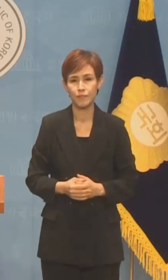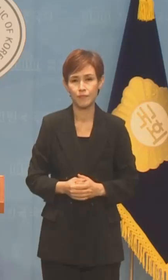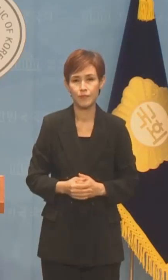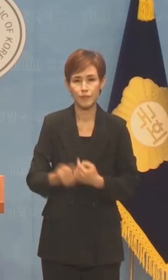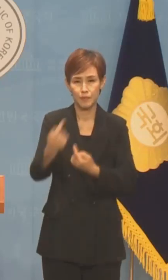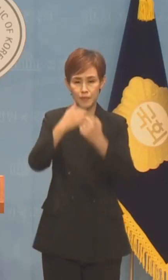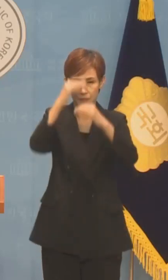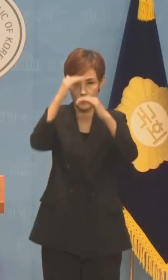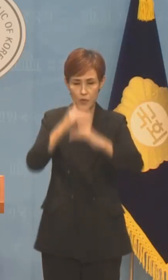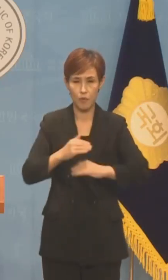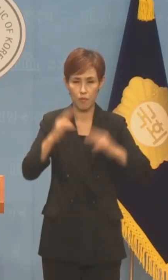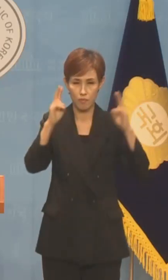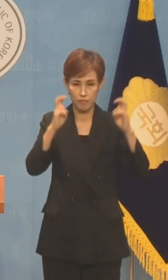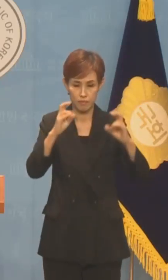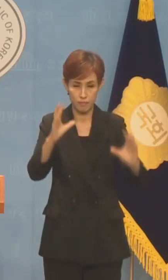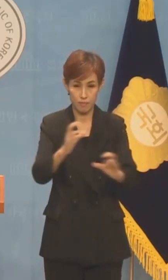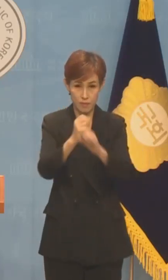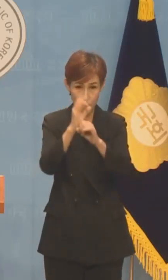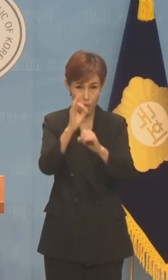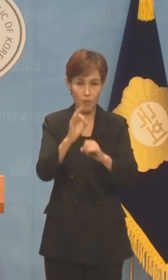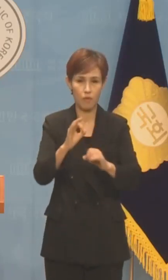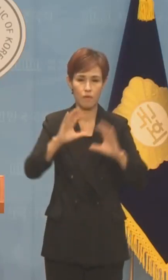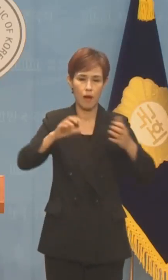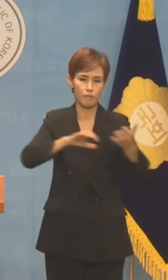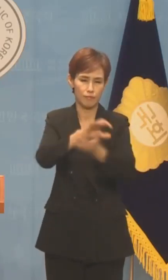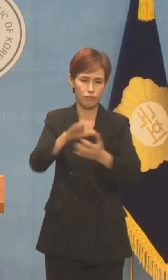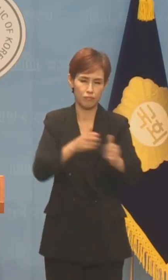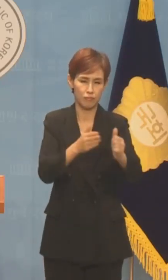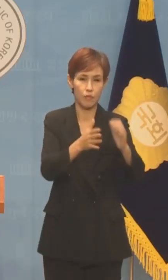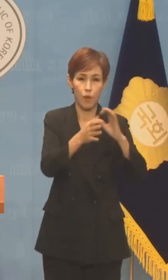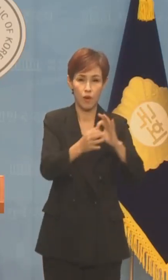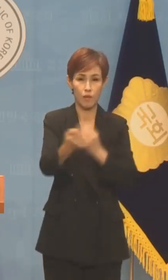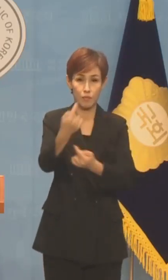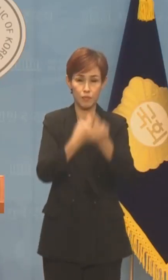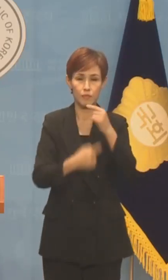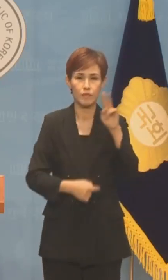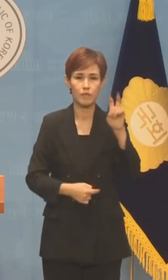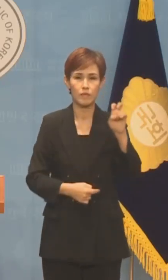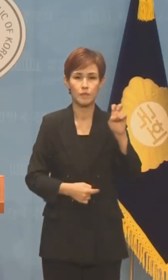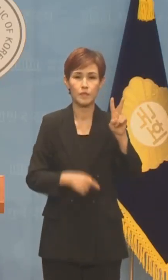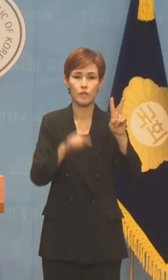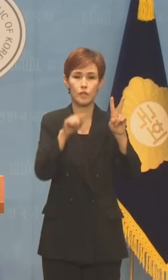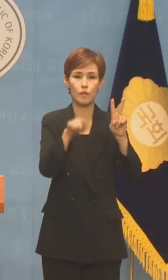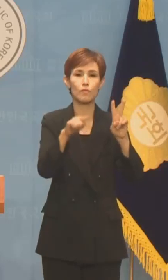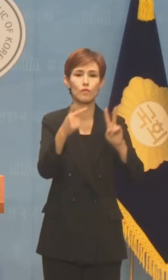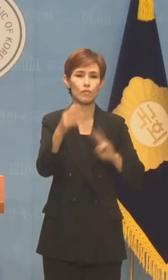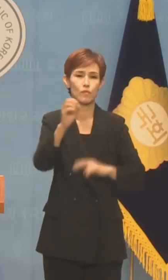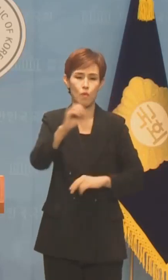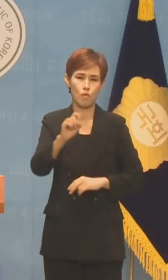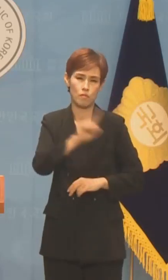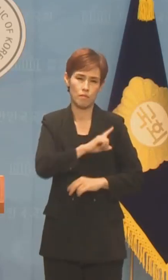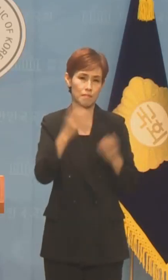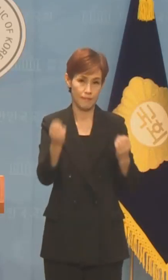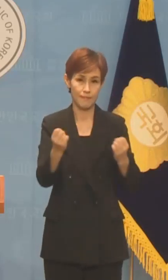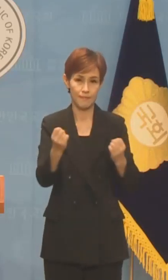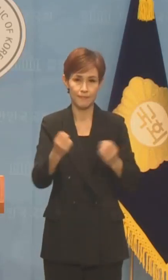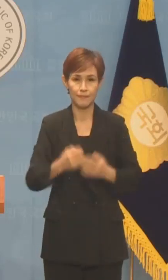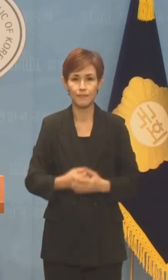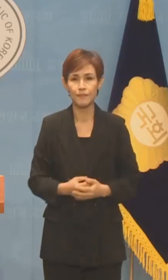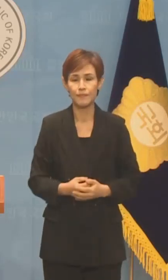제보의 키워드를 분석해보면 내란 선동 관련 제보가 22.6%로 가장 높은 비중을